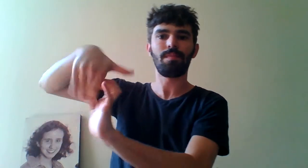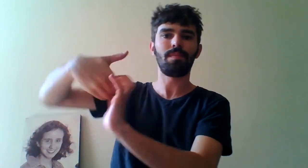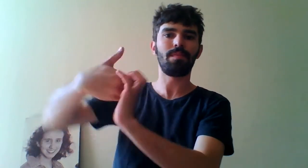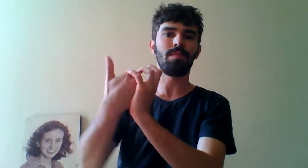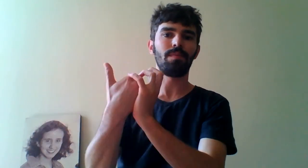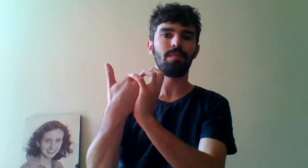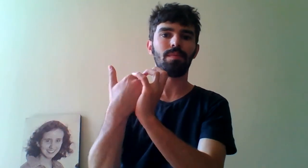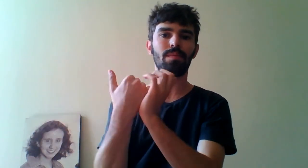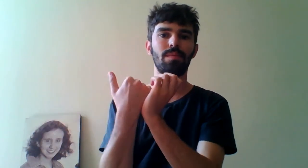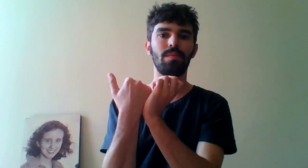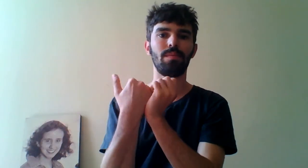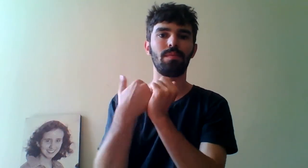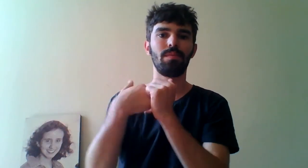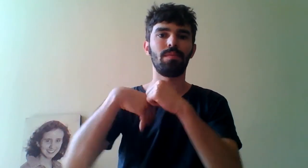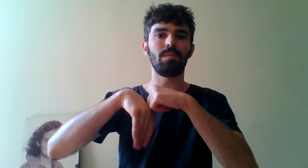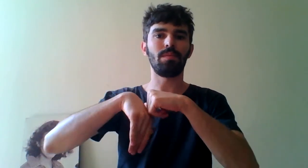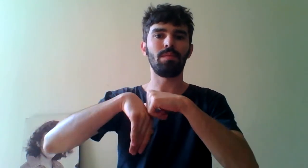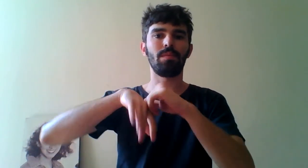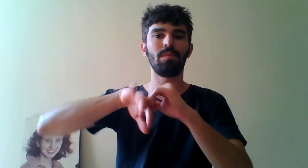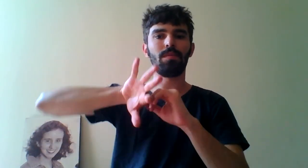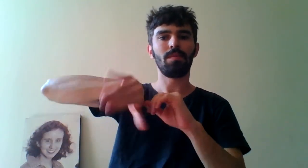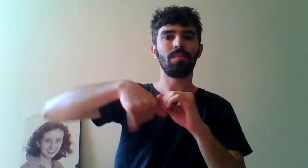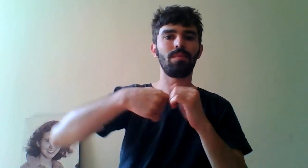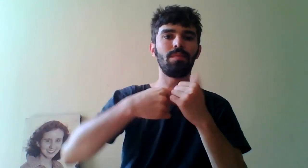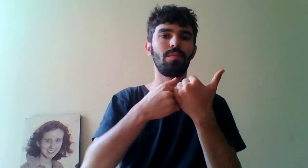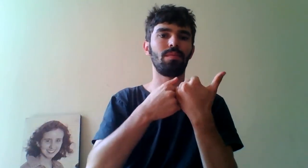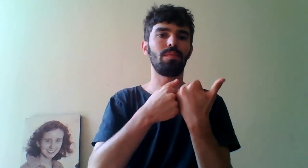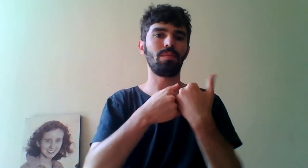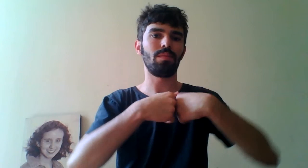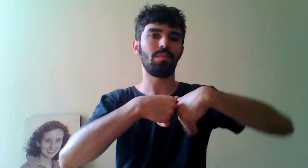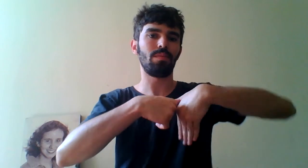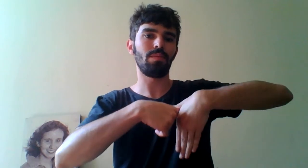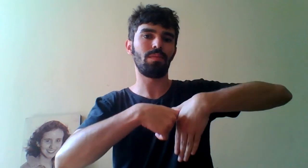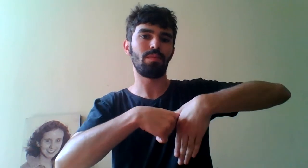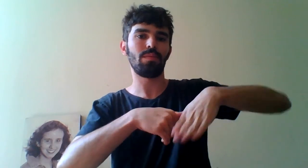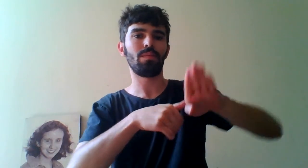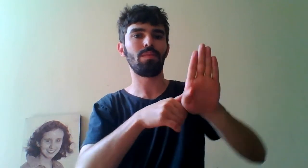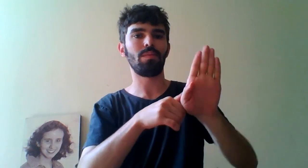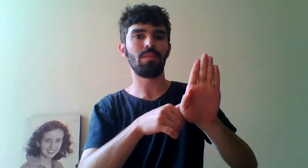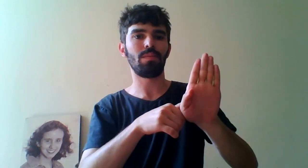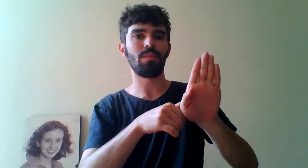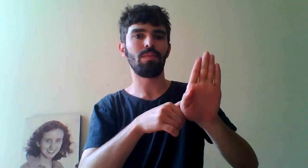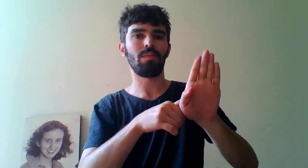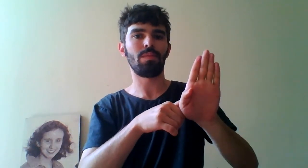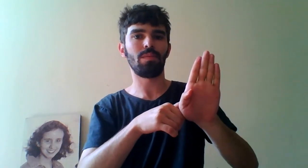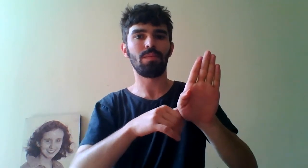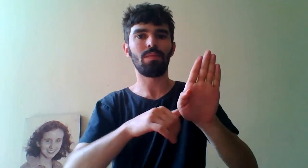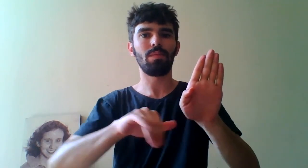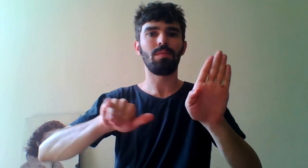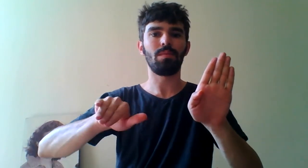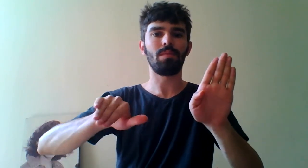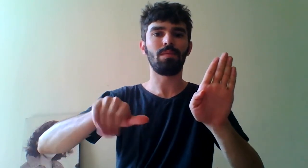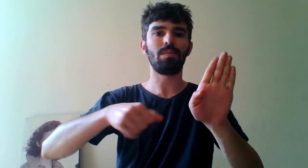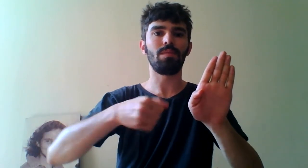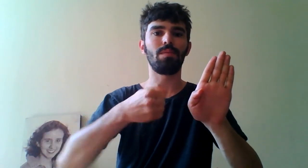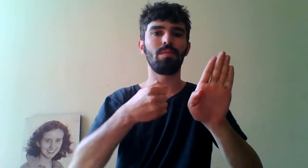fantasias Vem nesse abogê Buscando o meu corpo Encontrar o seu Coração não bate Apanha